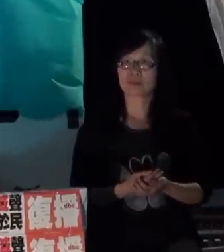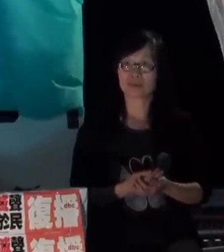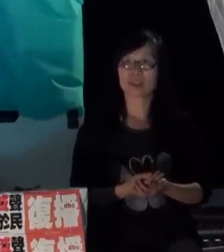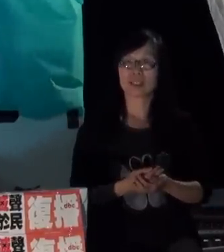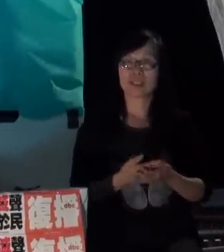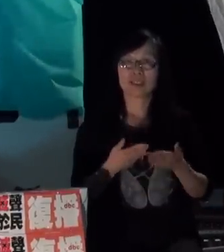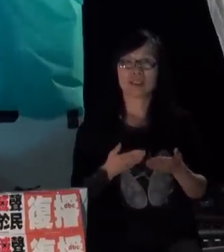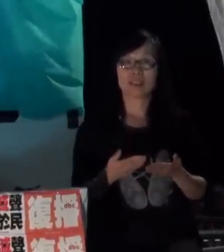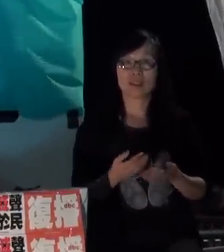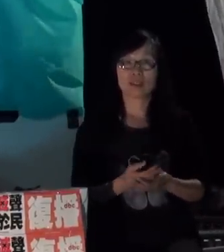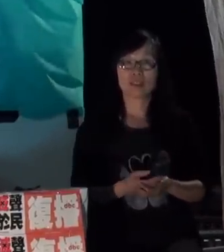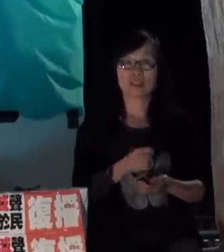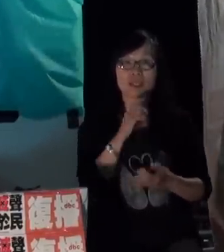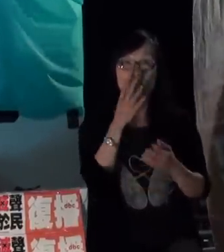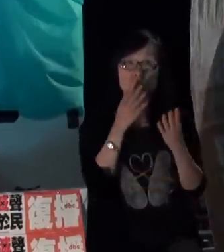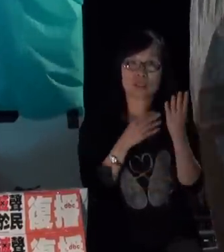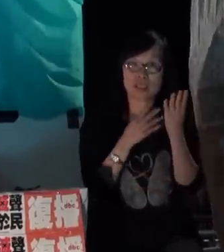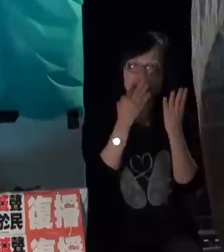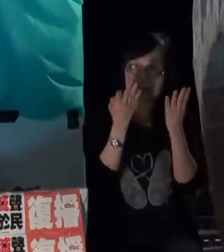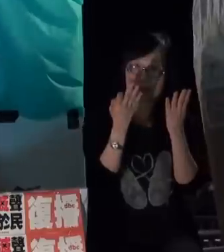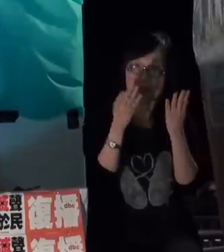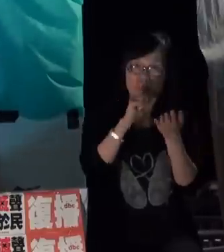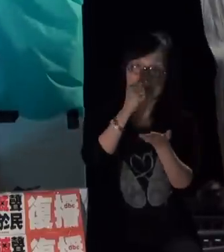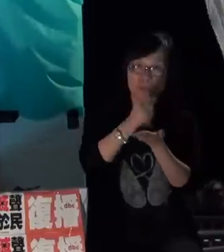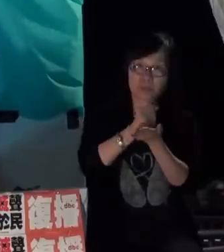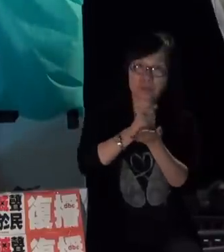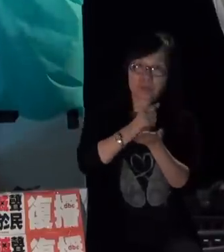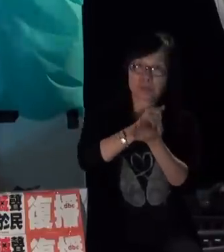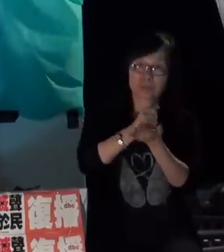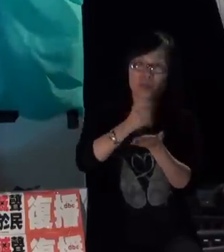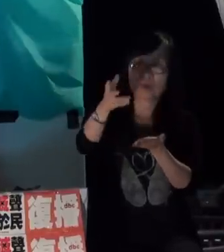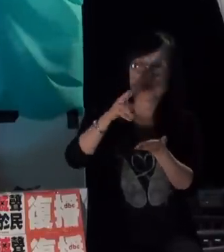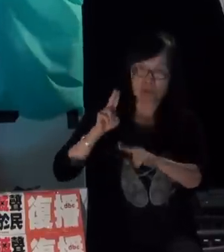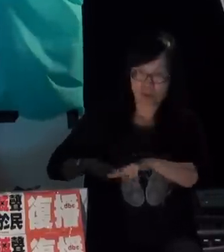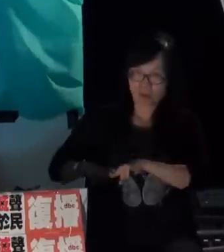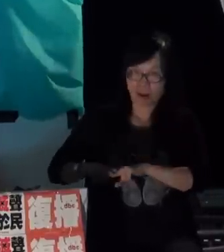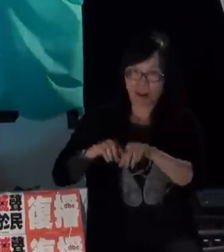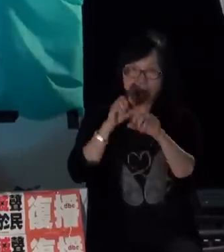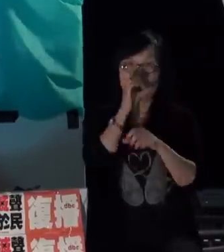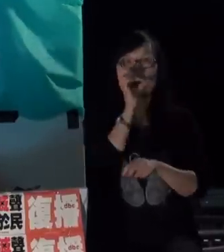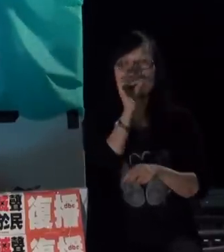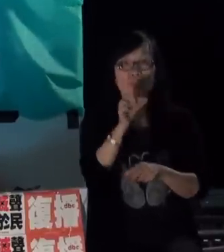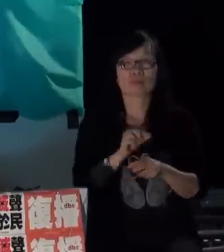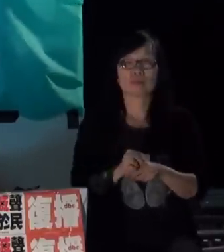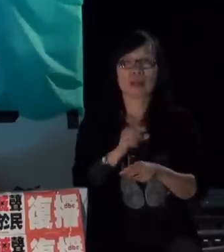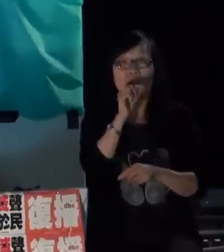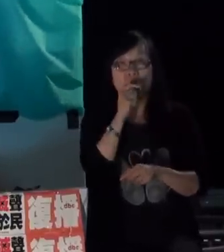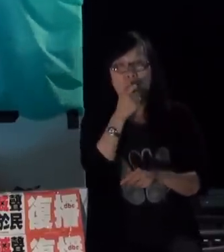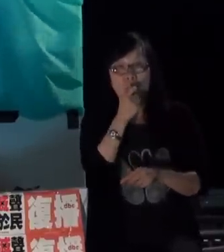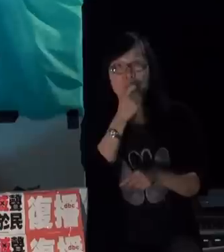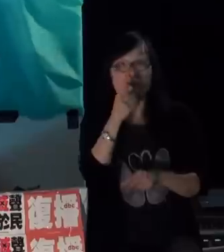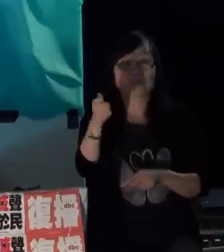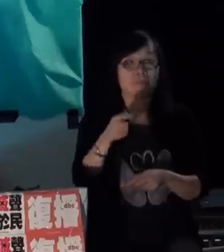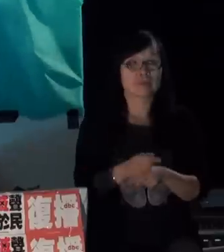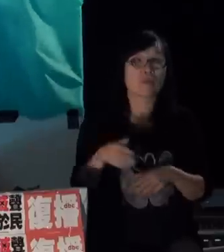嘅狀況咧，就係有43個橡皮圖章，佢哋中間。如果共產黨是吹大雞一定是跪低的了、但是